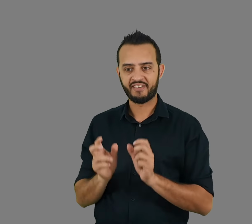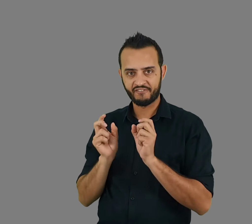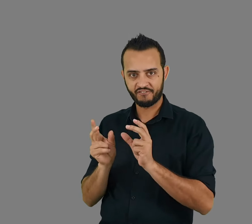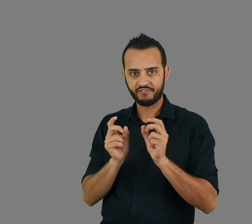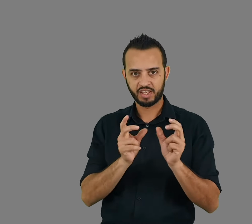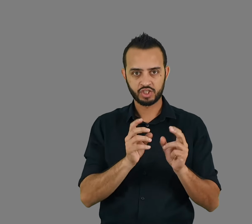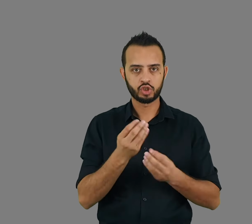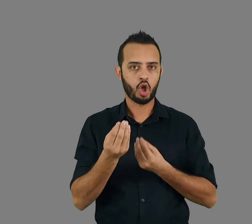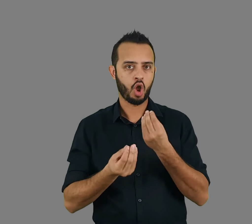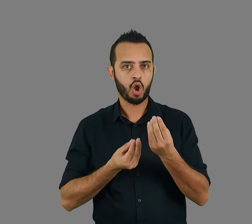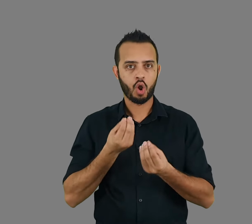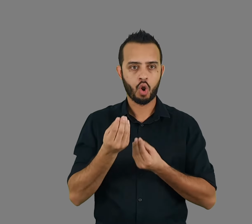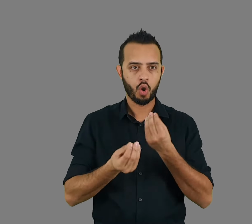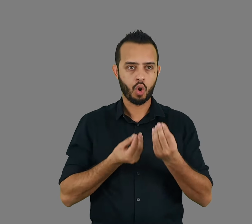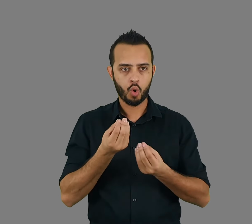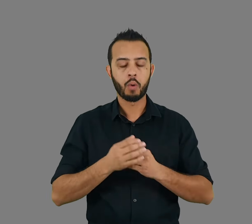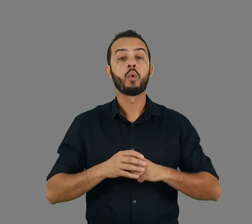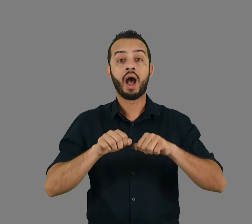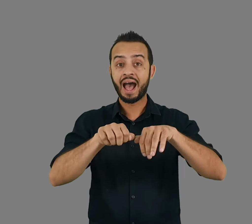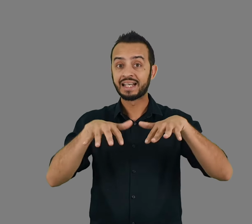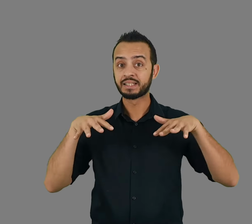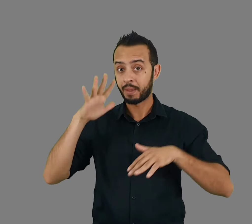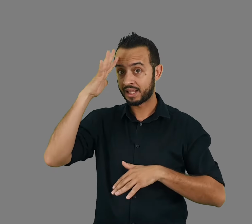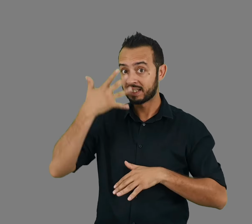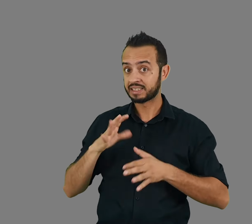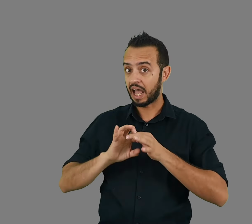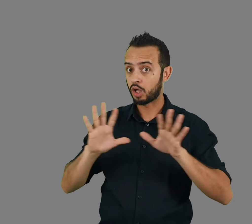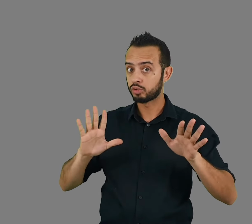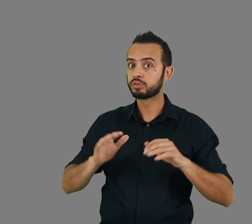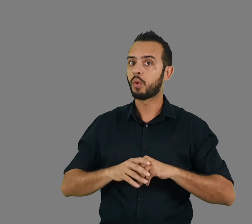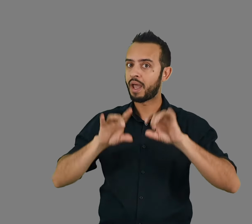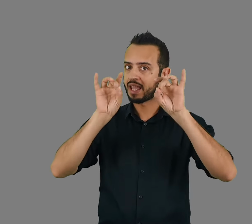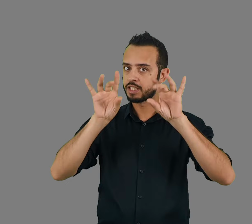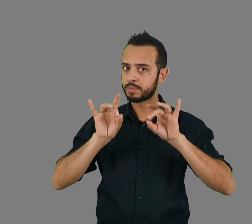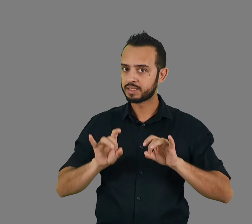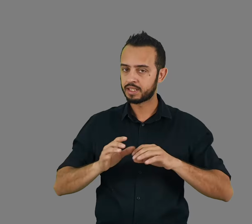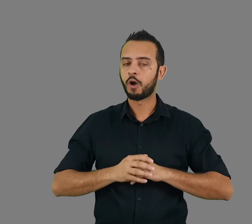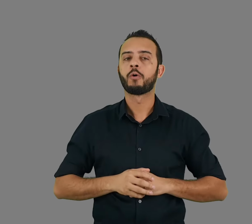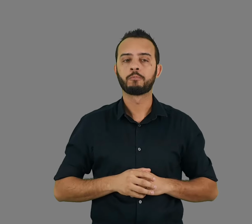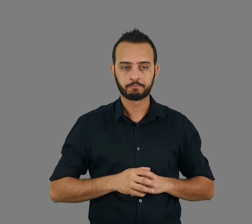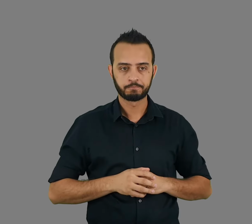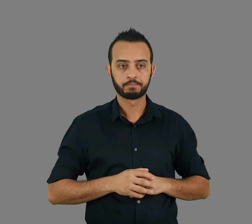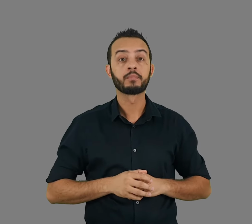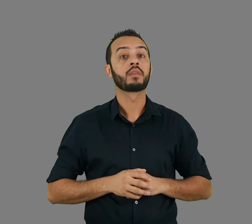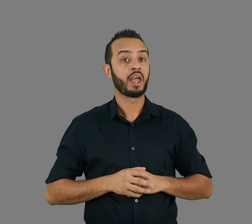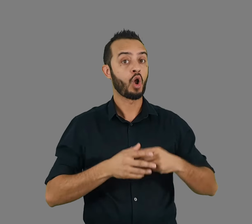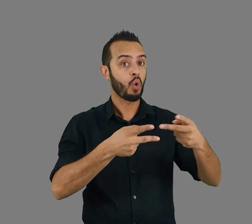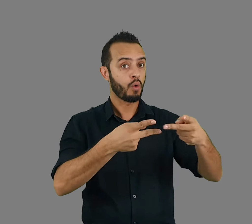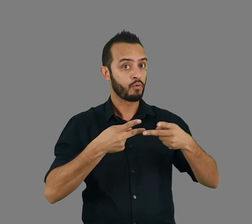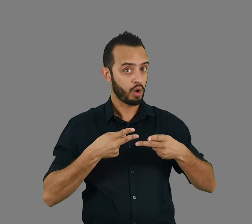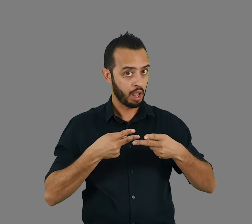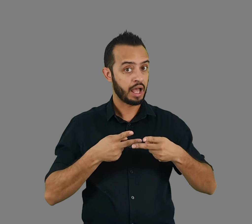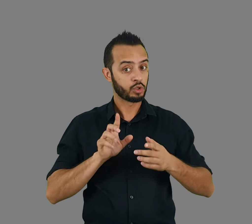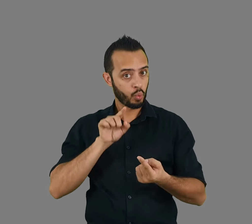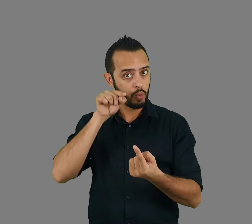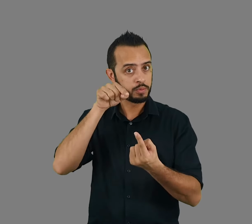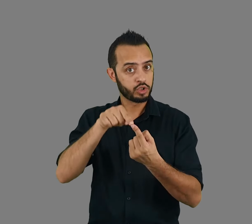prévia autorização de Assembleia Geral Extraordinária, especialmente convocada para este fim, devendo o valor